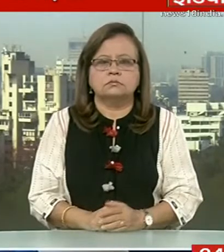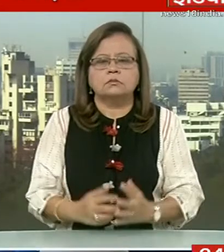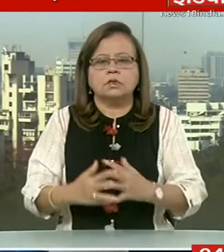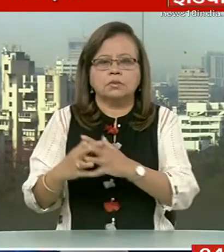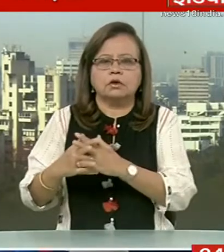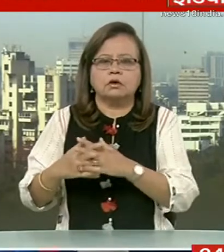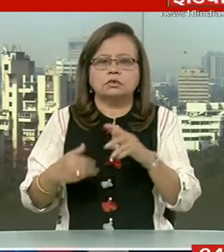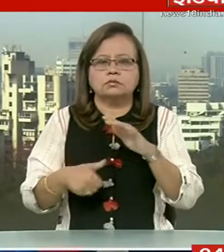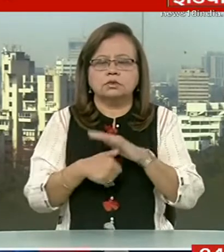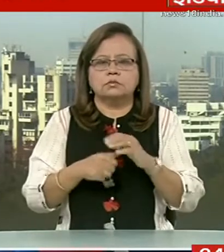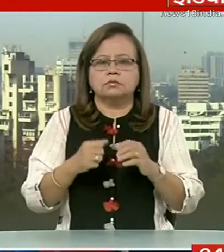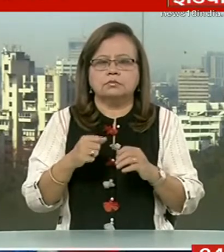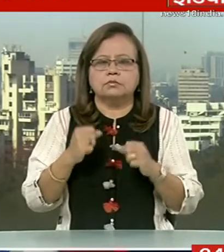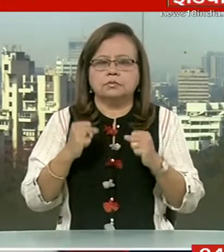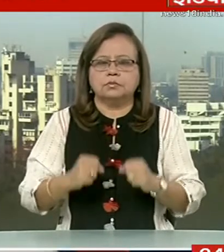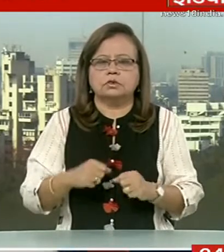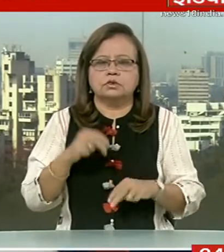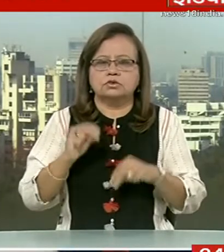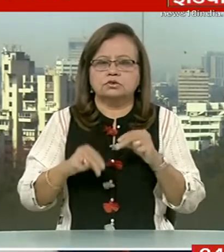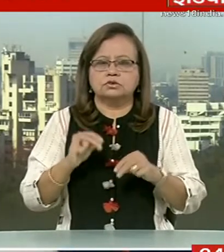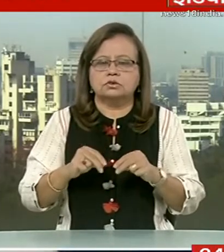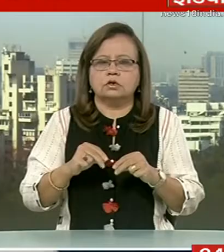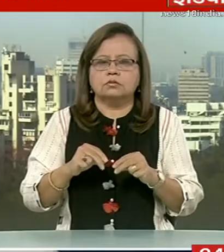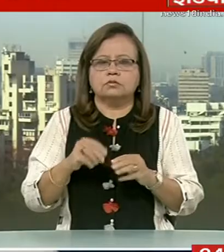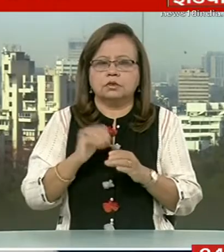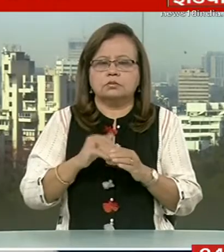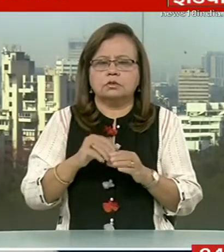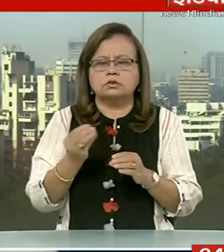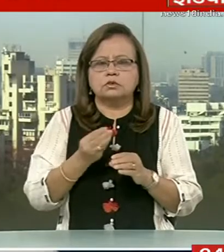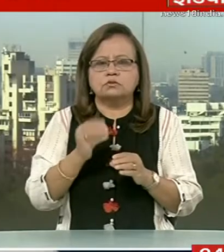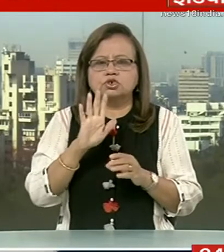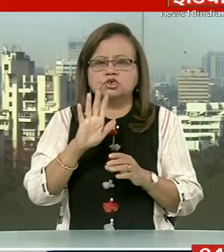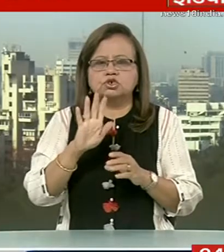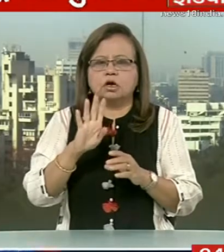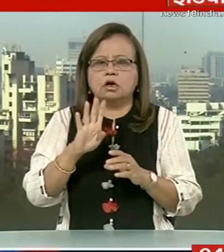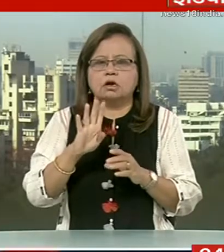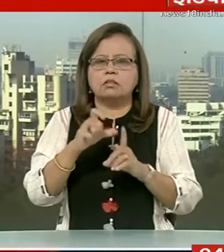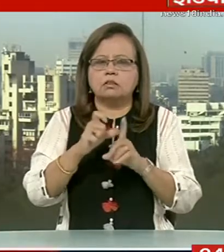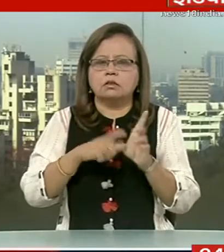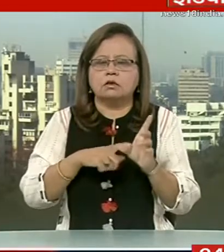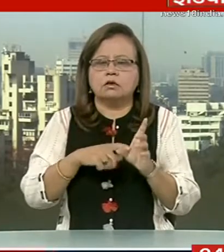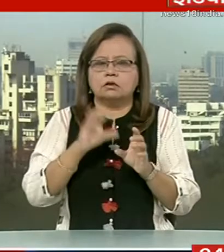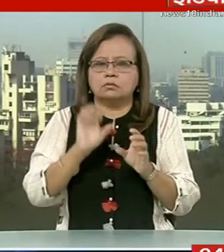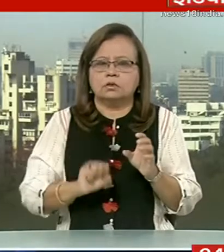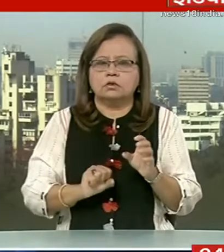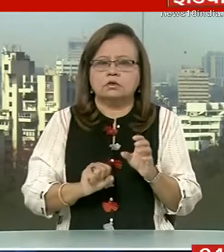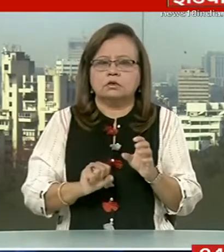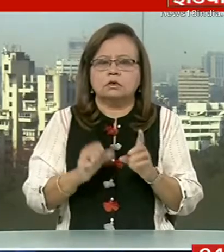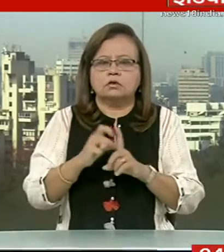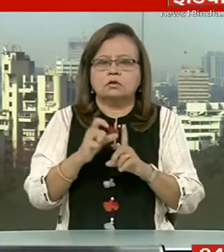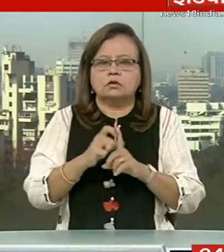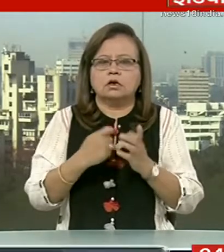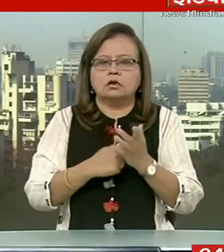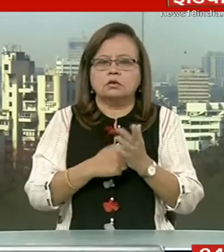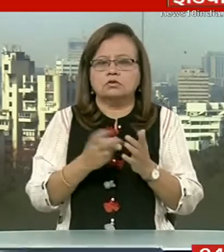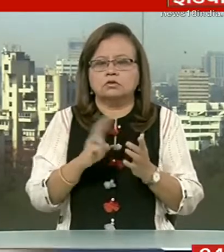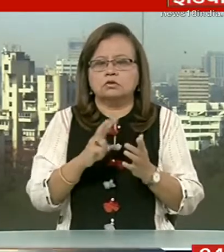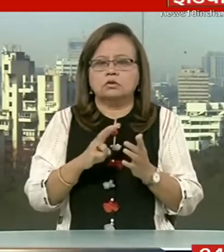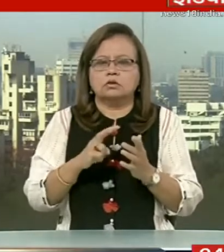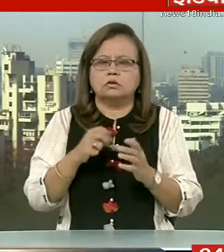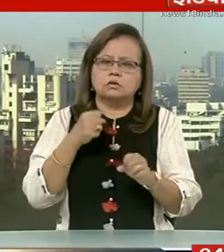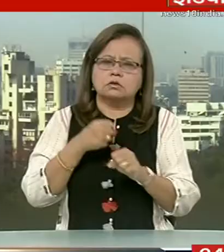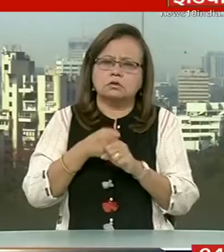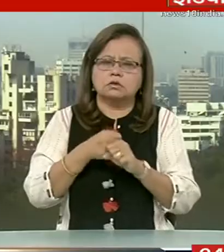कि अमेरिका में राष्ट्रपति पद के चुनाव के मतदान में आप महल चार दिन बाकी है रिपब्लिकन और डेमोक्रेटिक पार्टी की ओर से